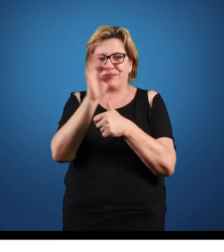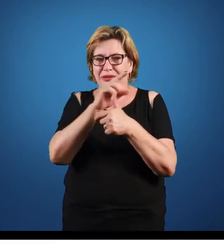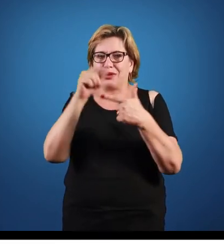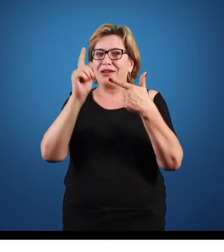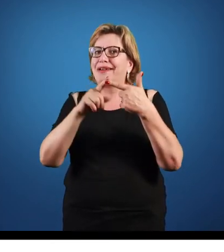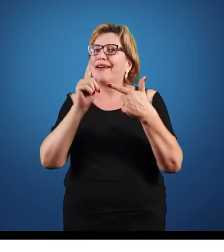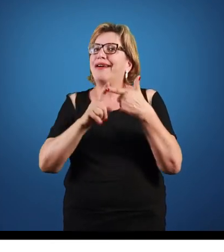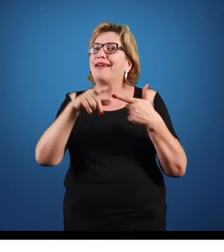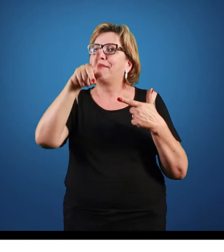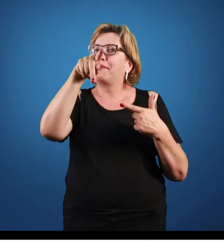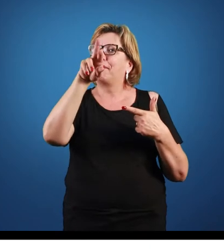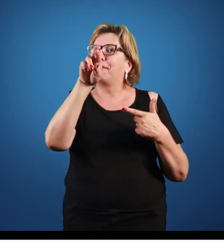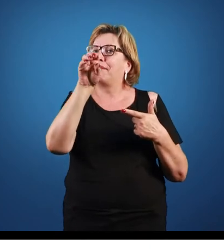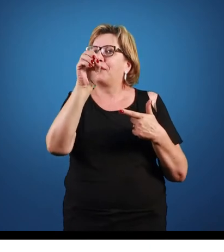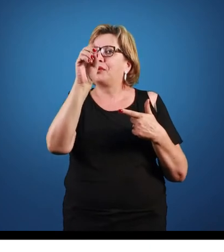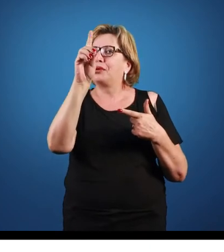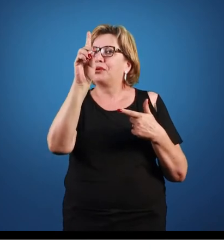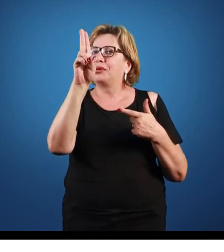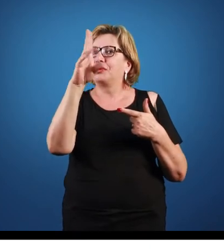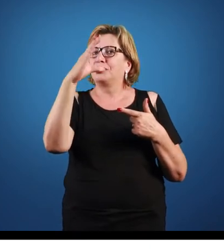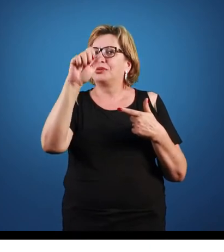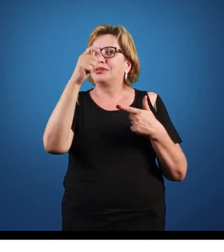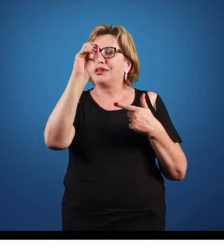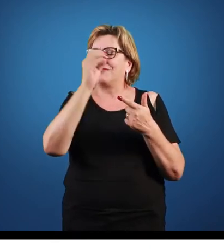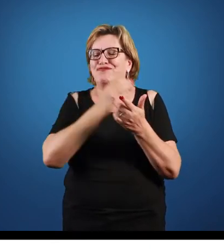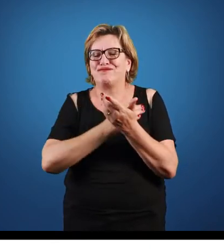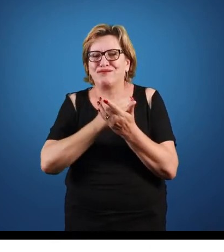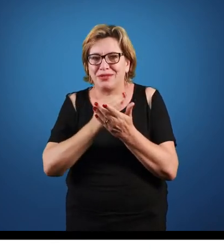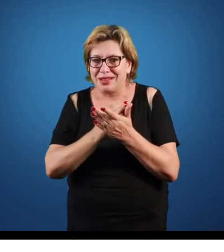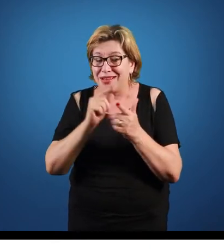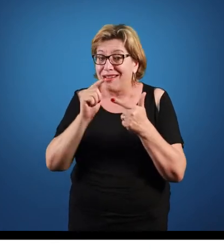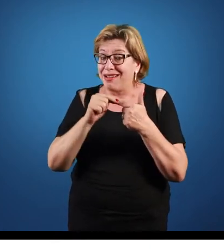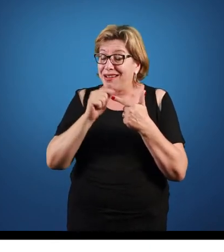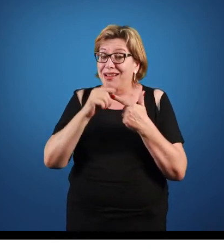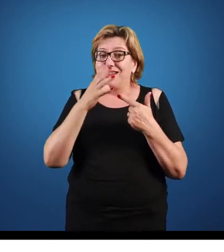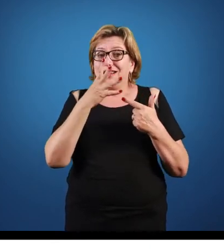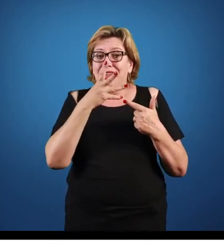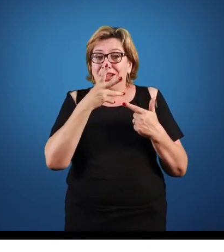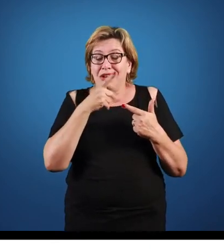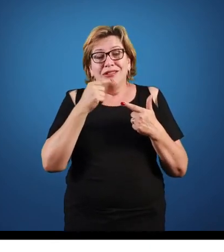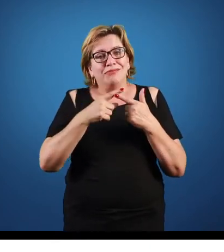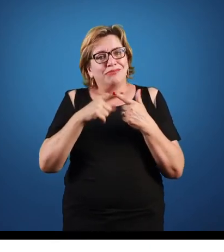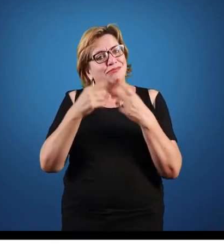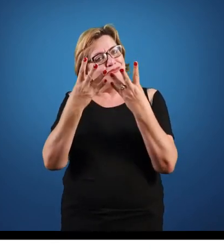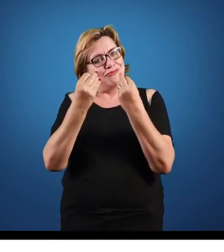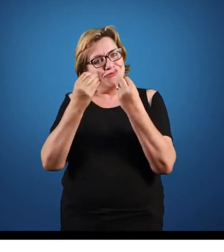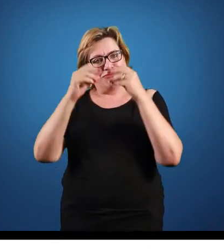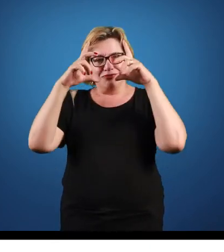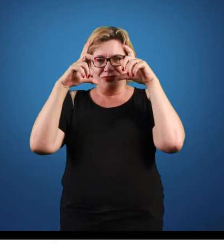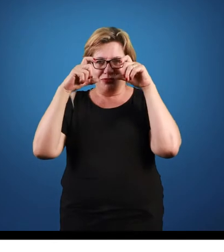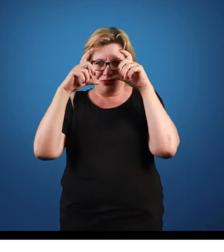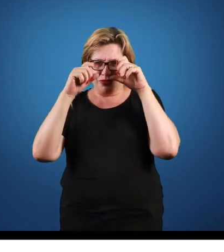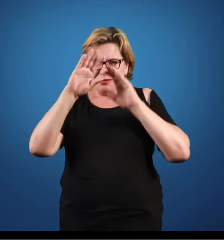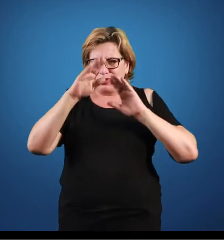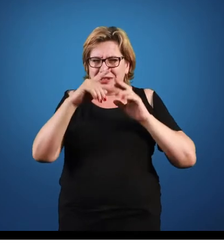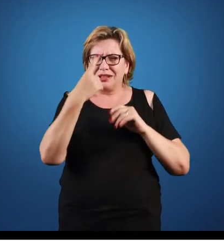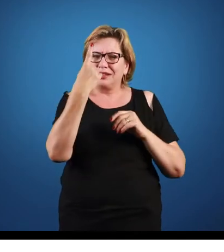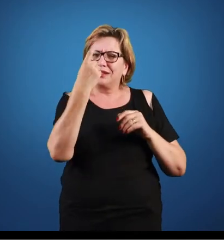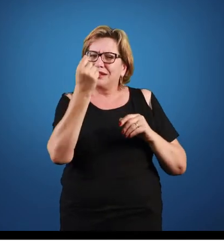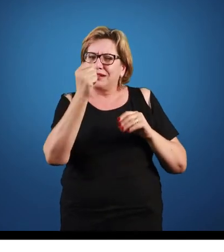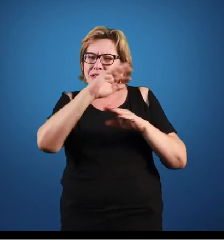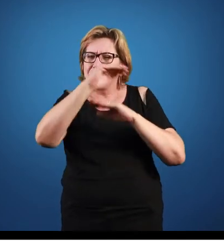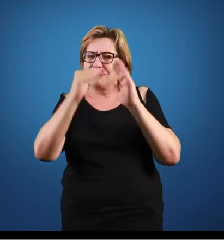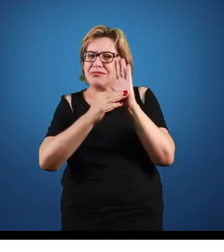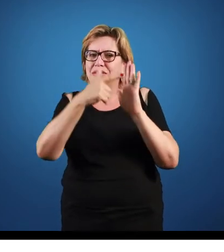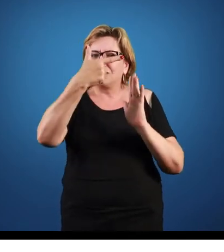a partir da posição era mais lento como eu falei por conta das do número de fotografias que tinha sugerido é de 16 a 24 fotografias para fazer um